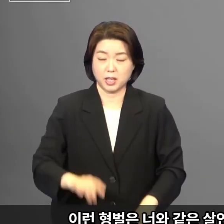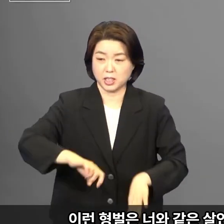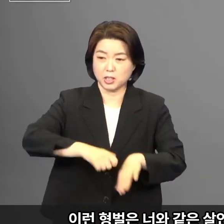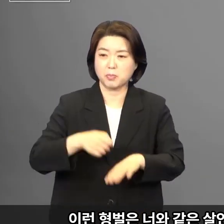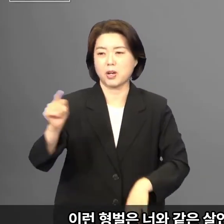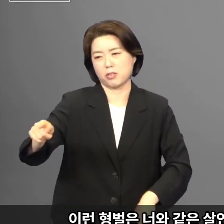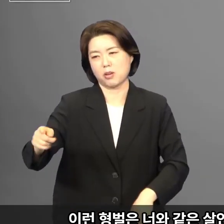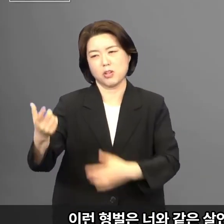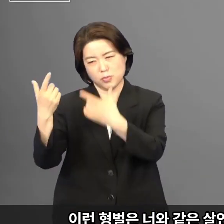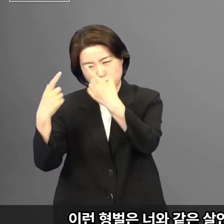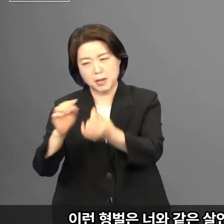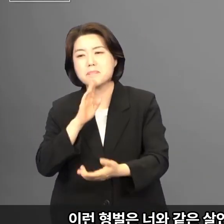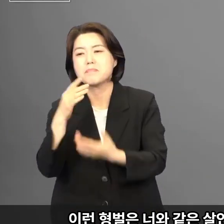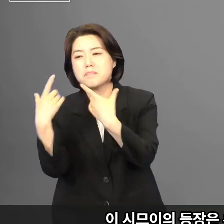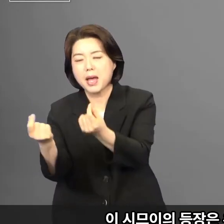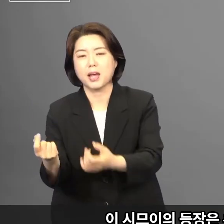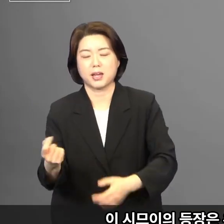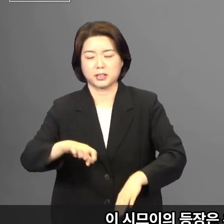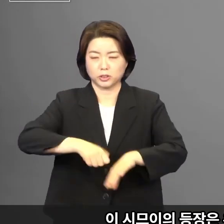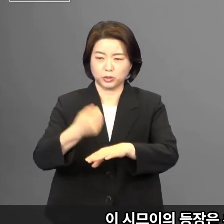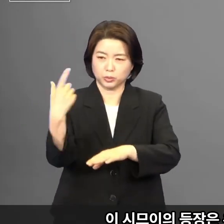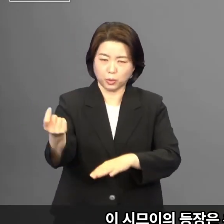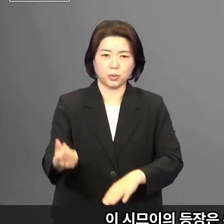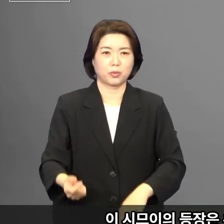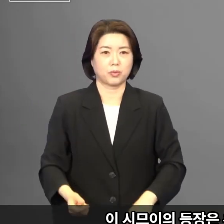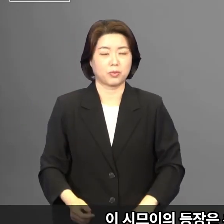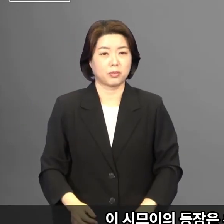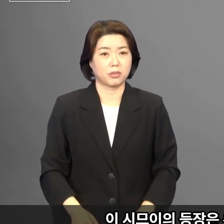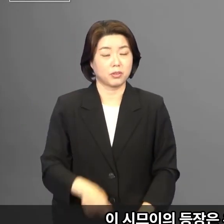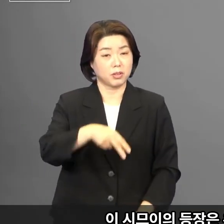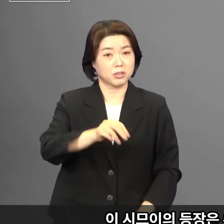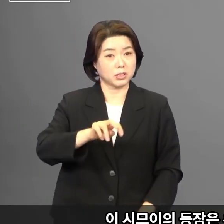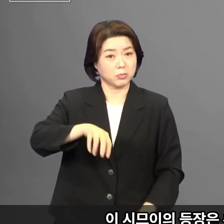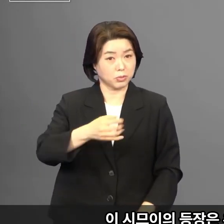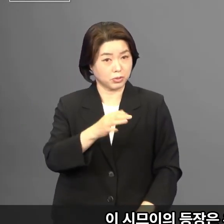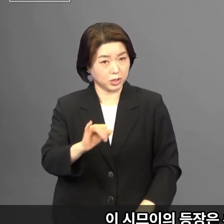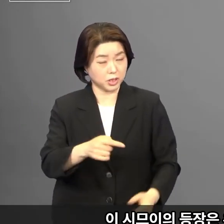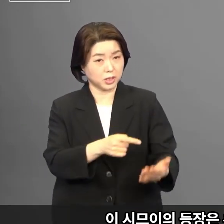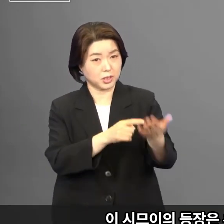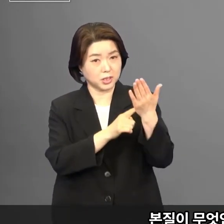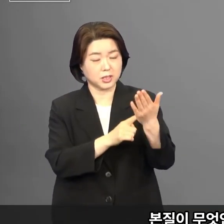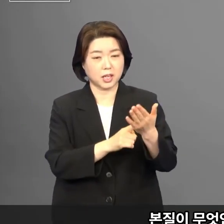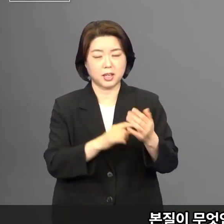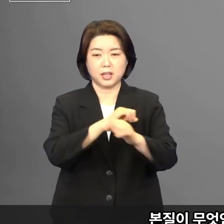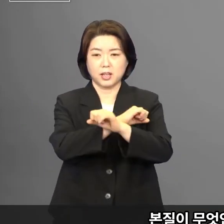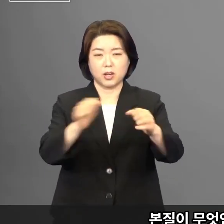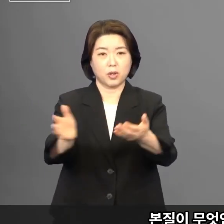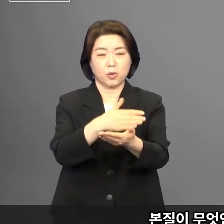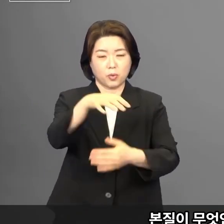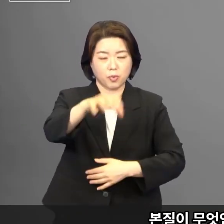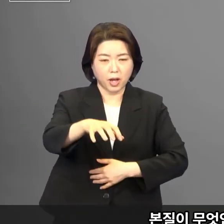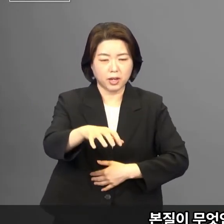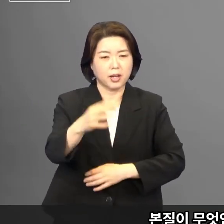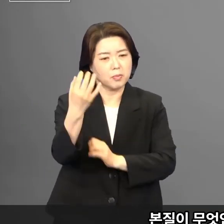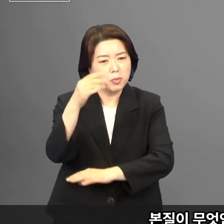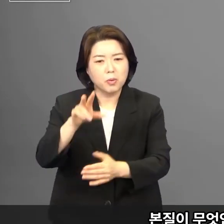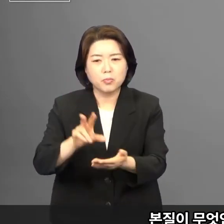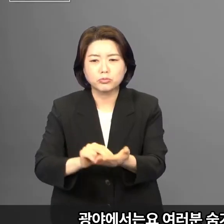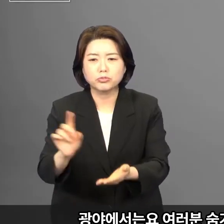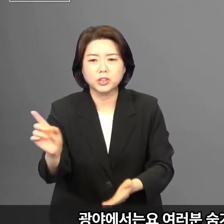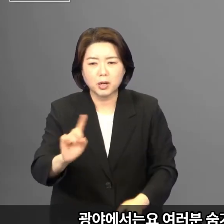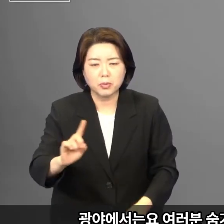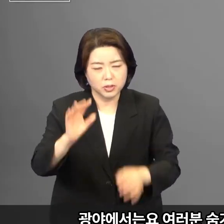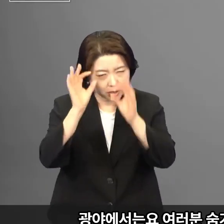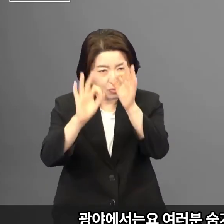살인자가 마땅히 받아야 할 재앙이다. 자, 이 시므이의 등장은 우리가 광야라고 하는 것의 본질이 무엇인지를 좀 보게